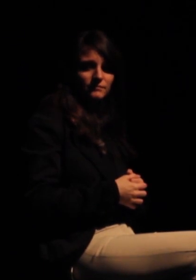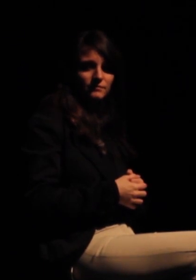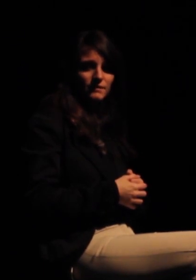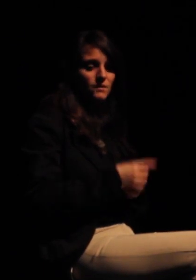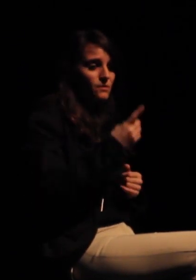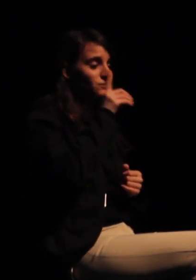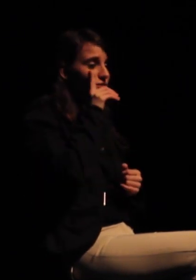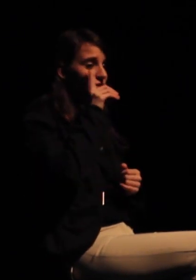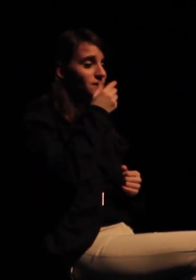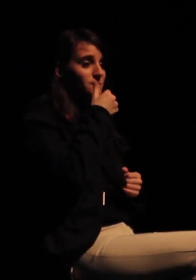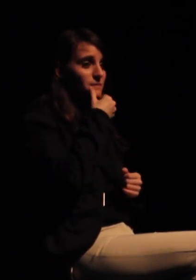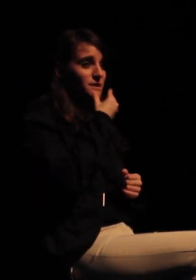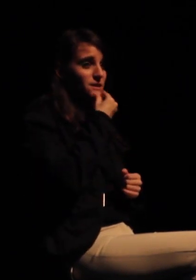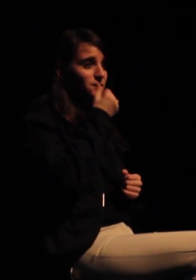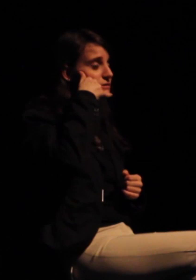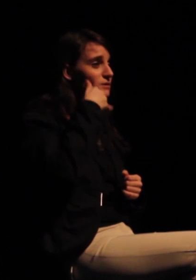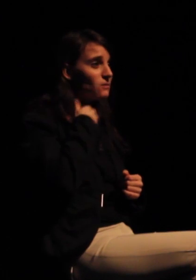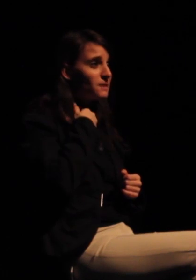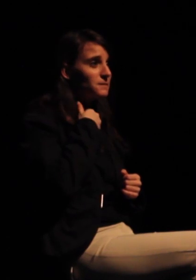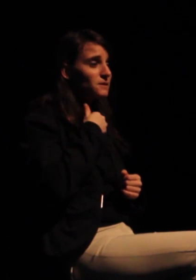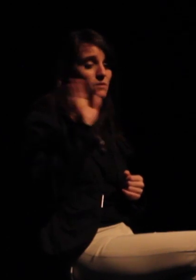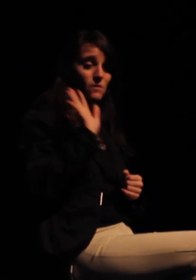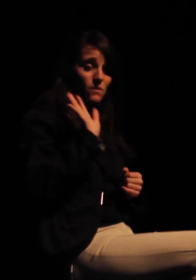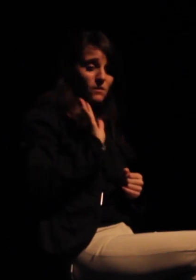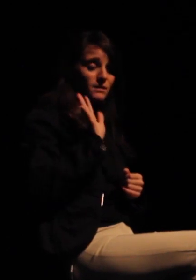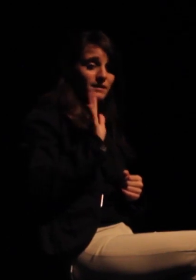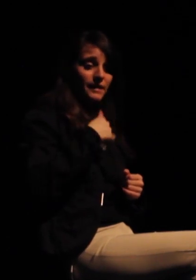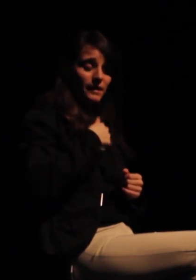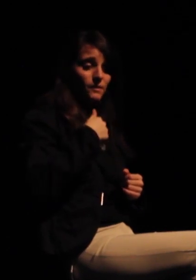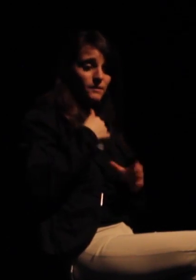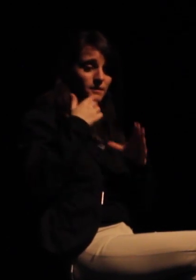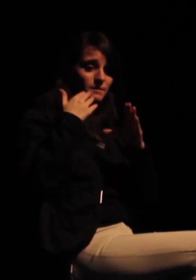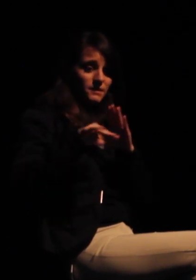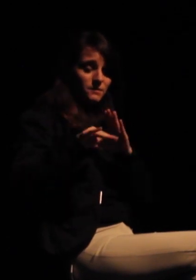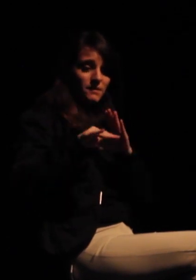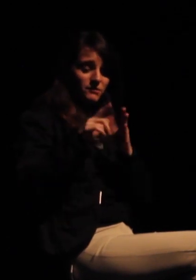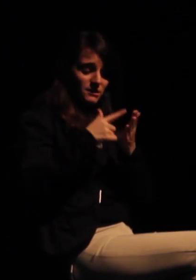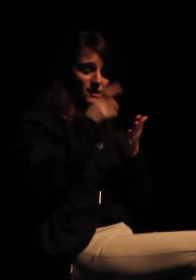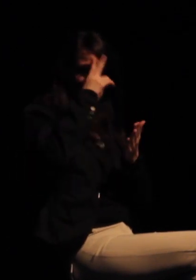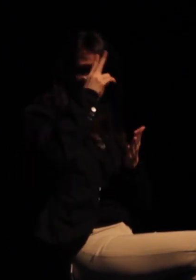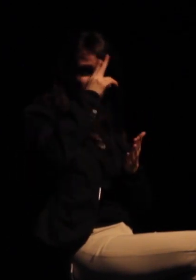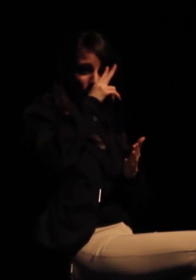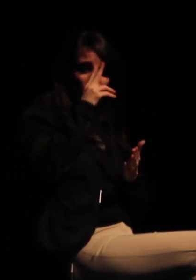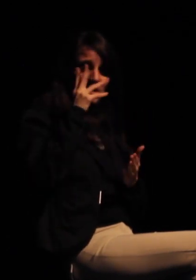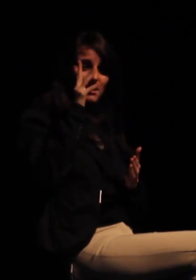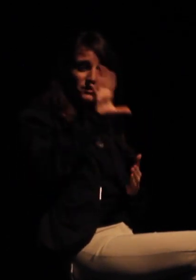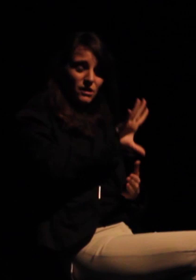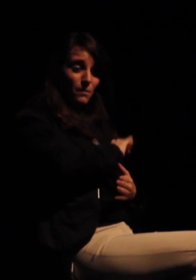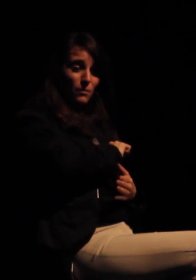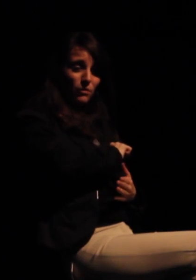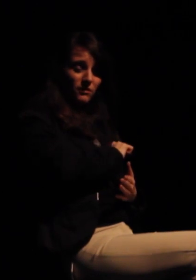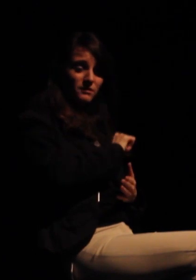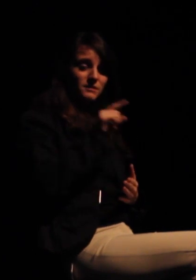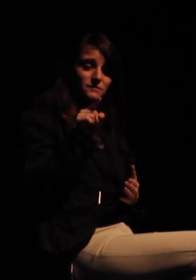dia um sujeito me ligou e falou: olha, é o seguinte, eu estou te mandando um romance para que você veja